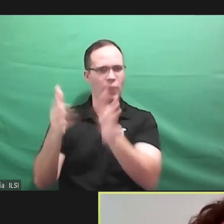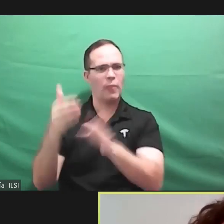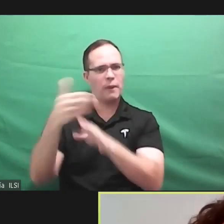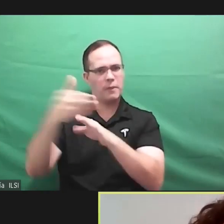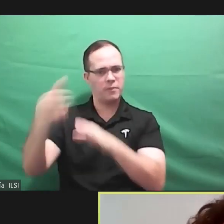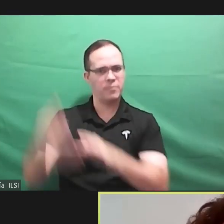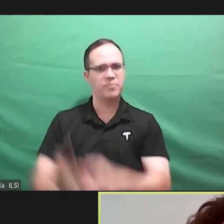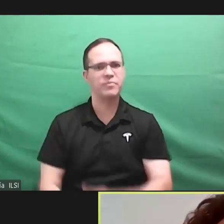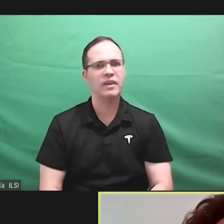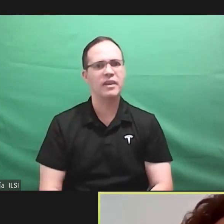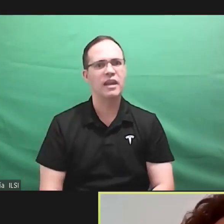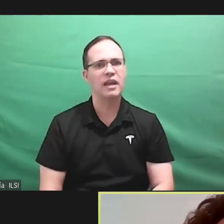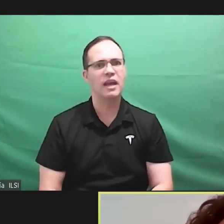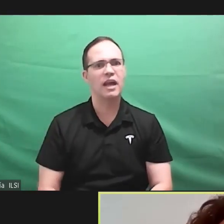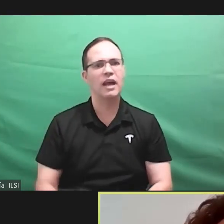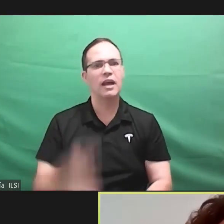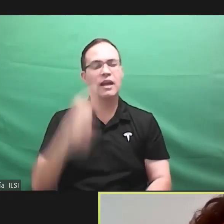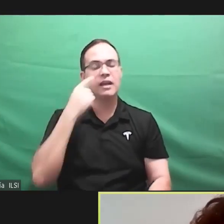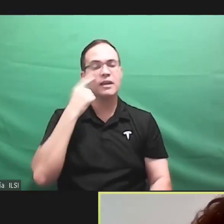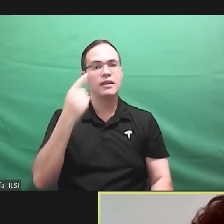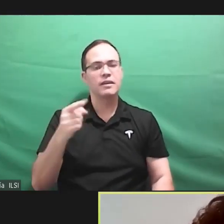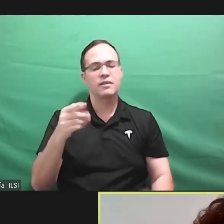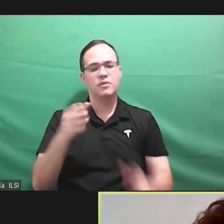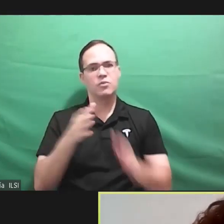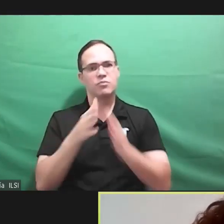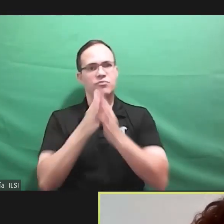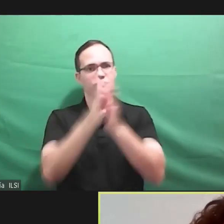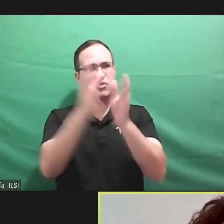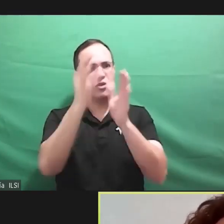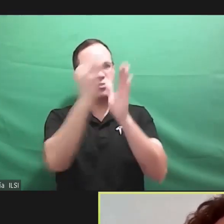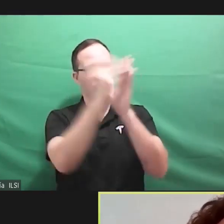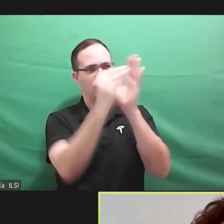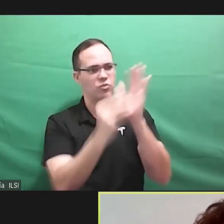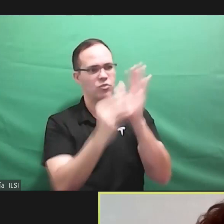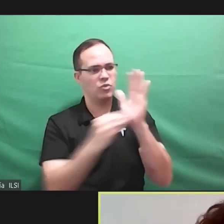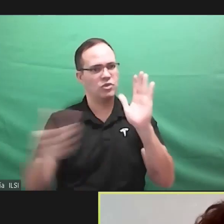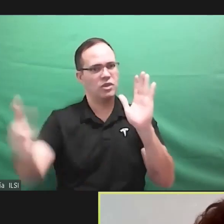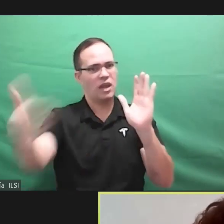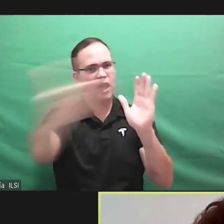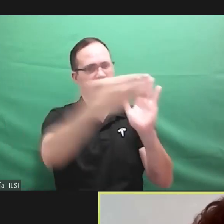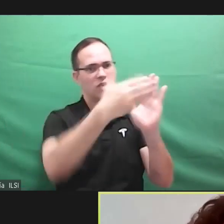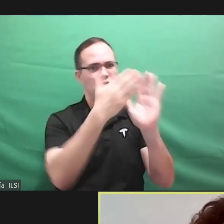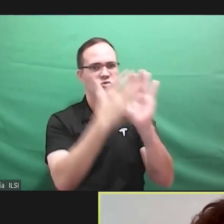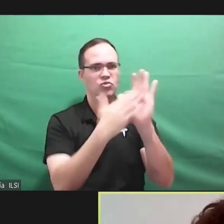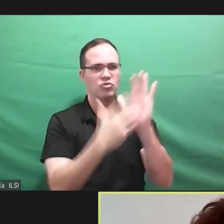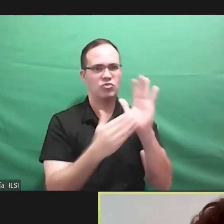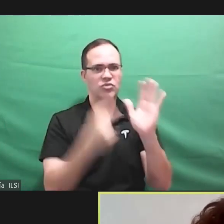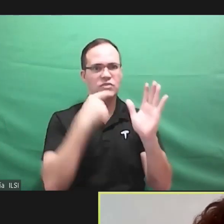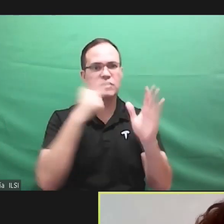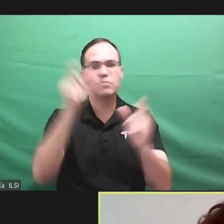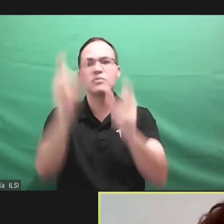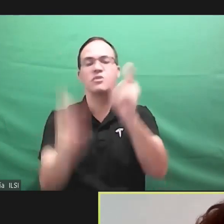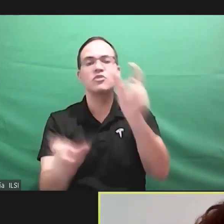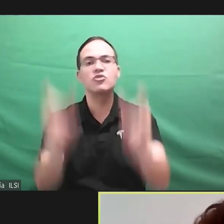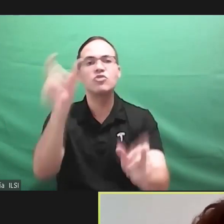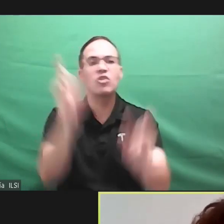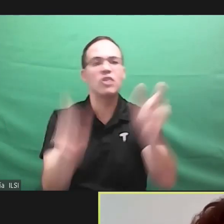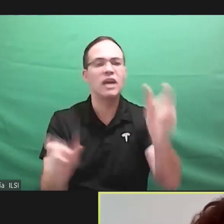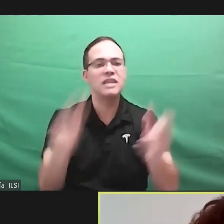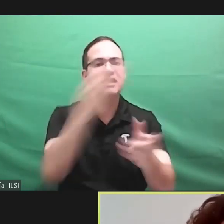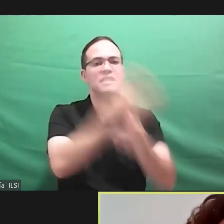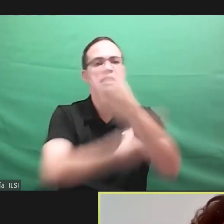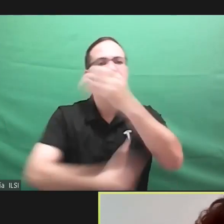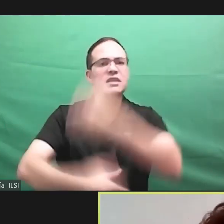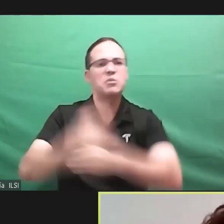Alors, algunos datos rápidamente. Hein. ¿Por qué es importante recopilar datos sobre las personas con discapacidad? Porque